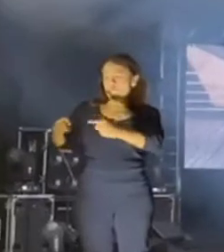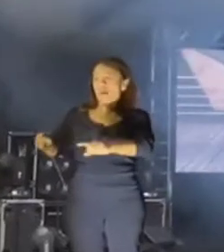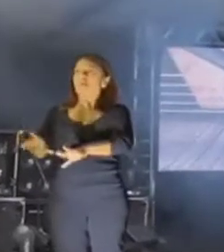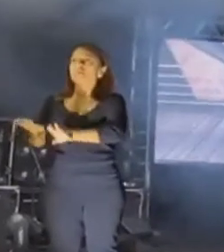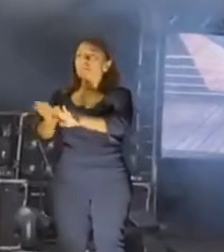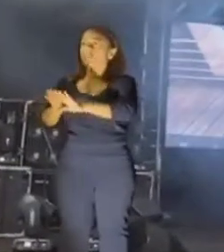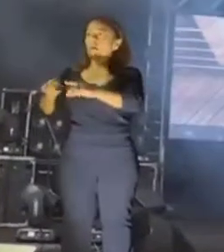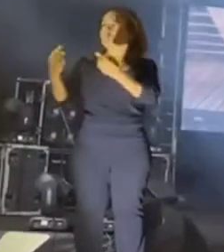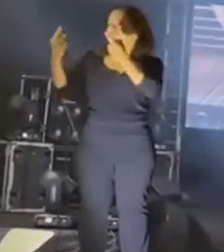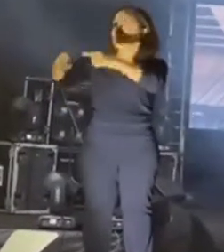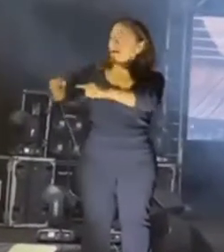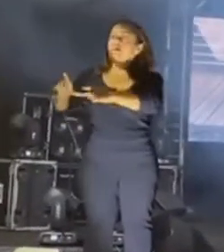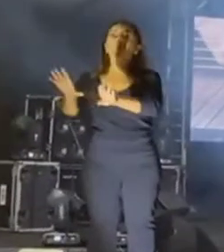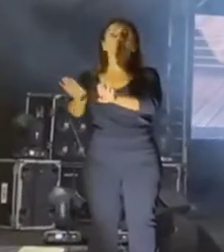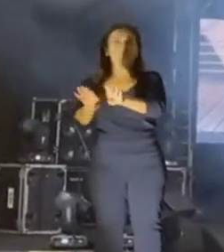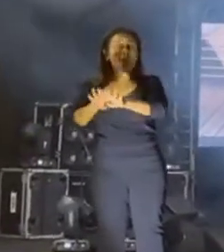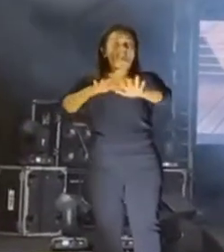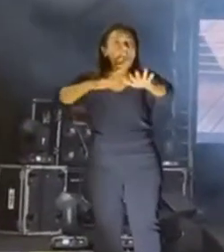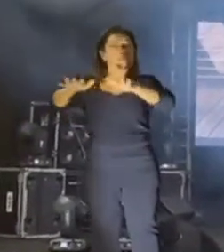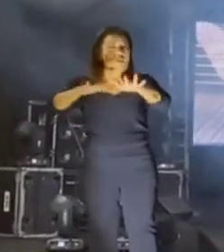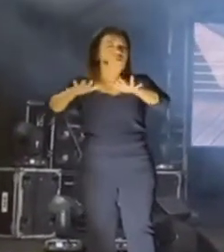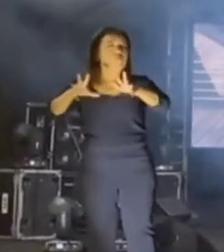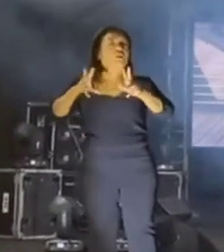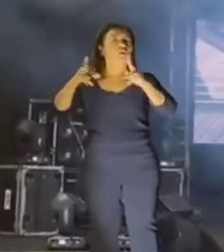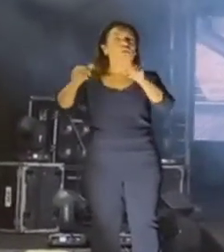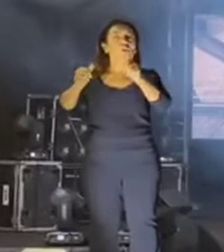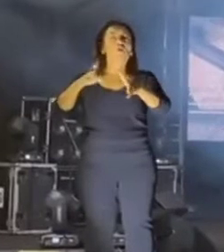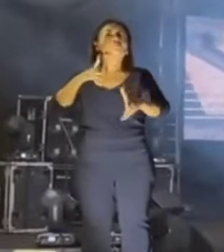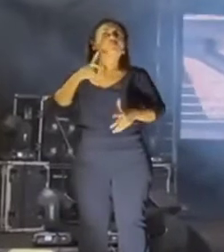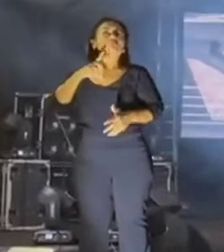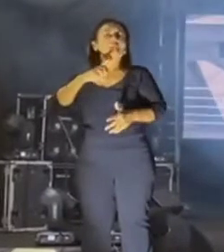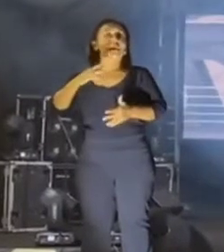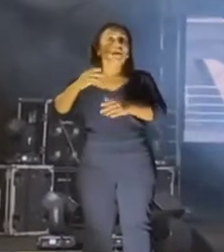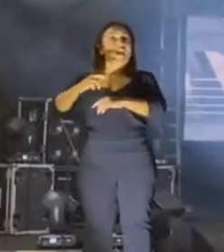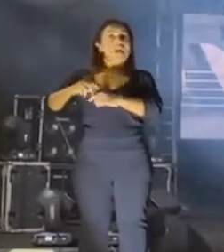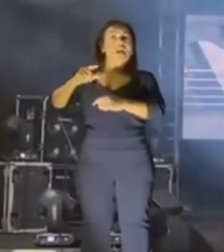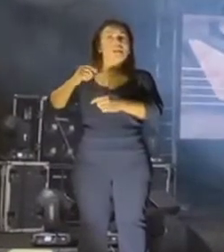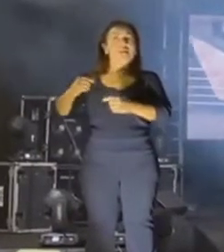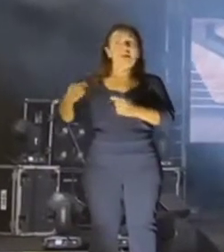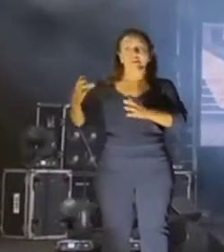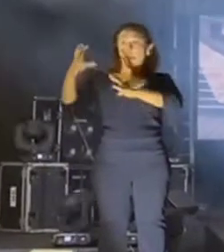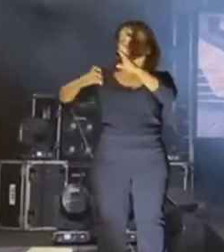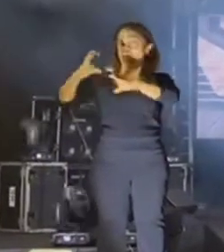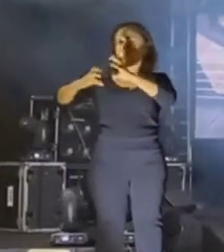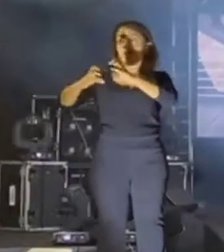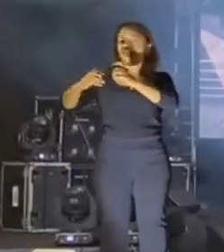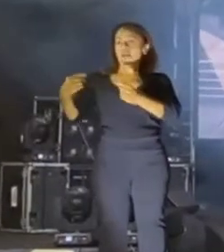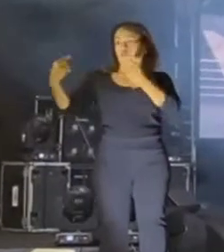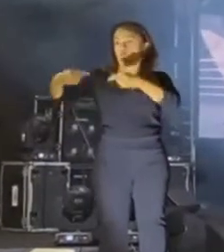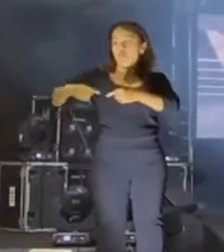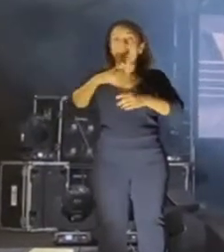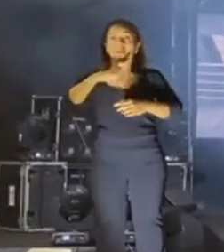A gente fala que o movimento rocking, o breaking, veio das brigas de gangues e através da